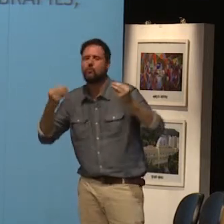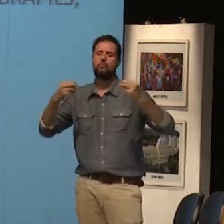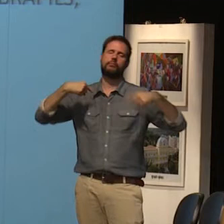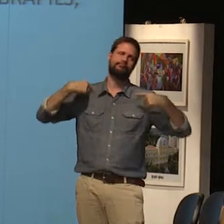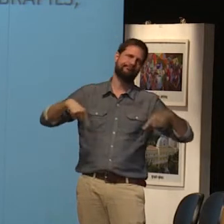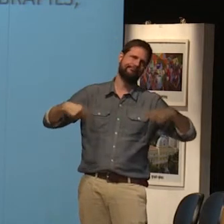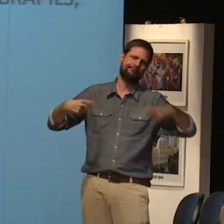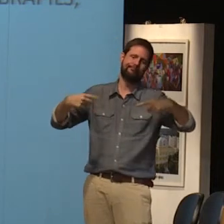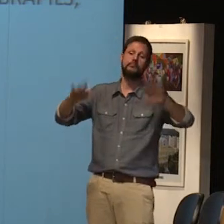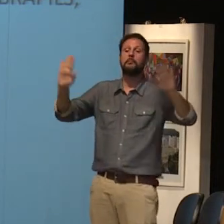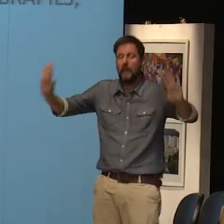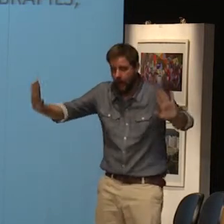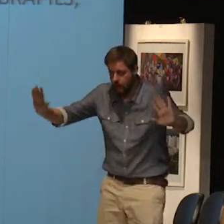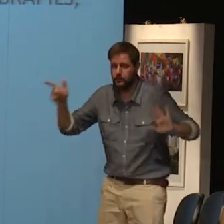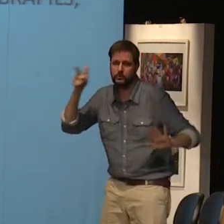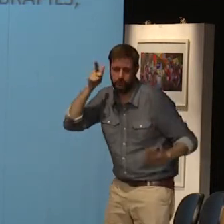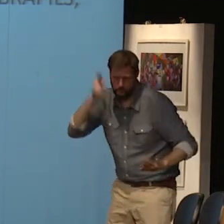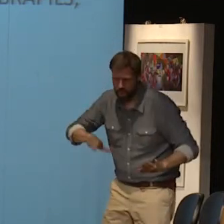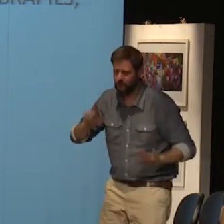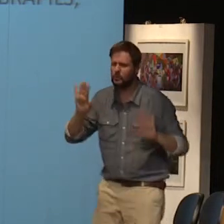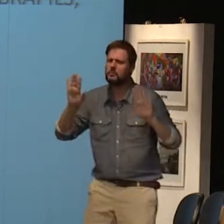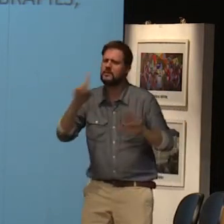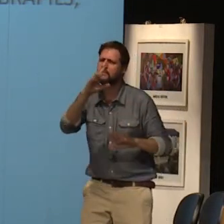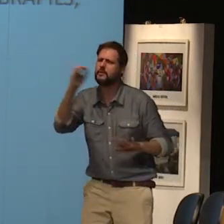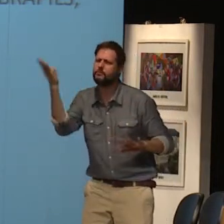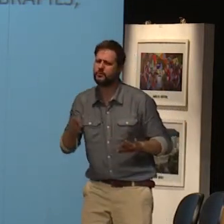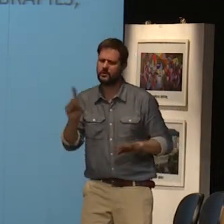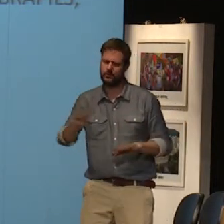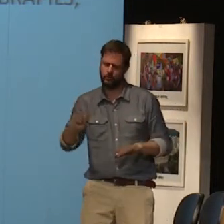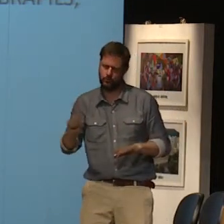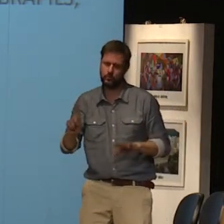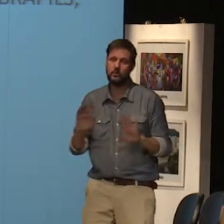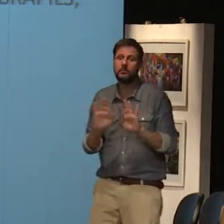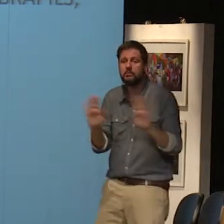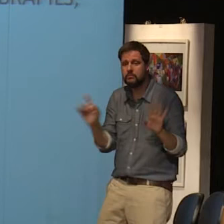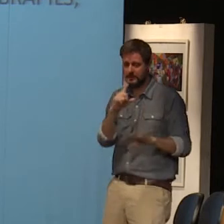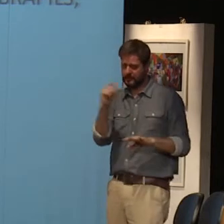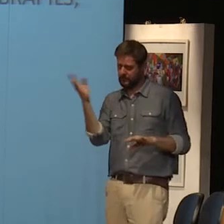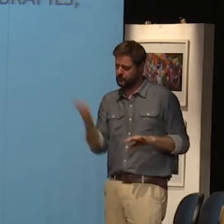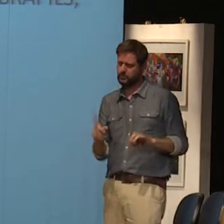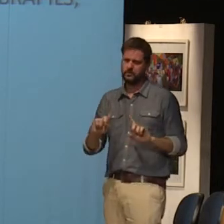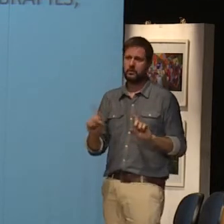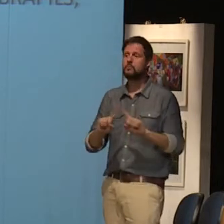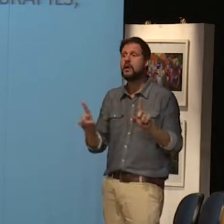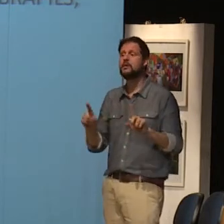sobre isso. Então, quais seriam os intérpretes escolhidos, como é que seria toda essa gravação. Então, é claro que ainda não